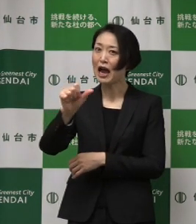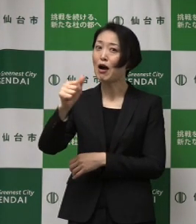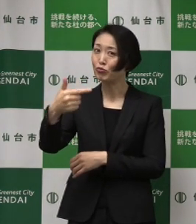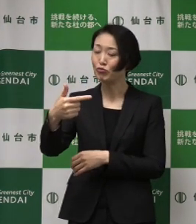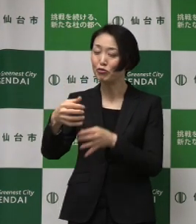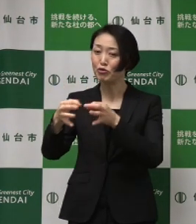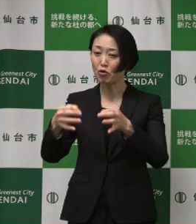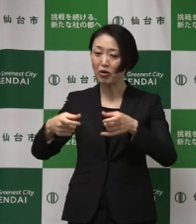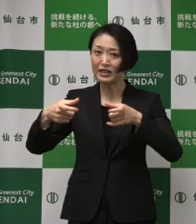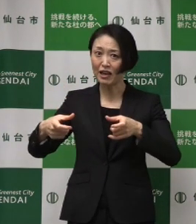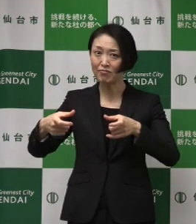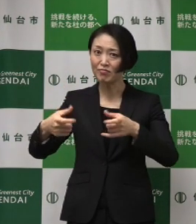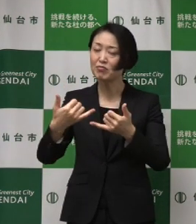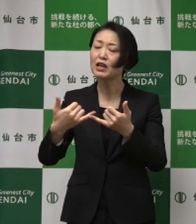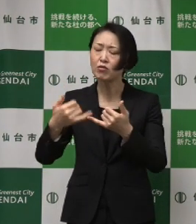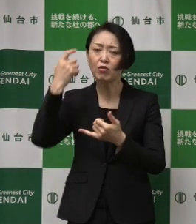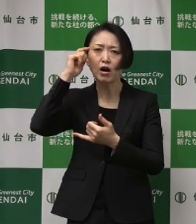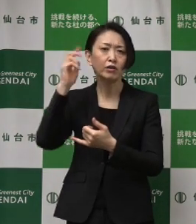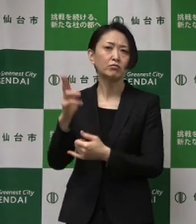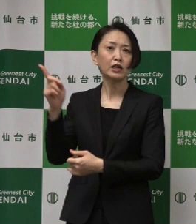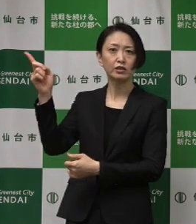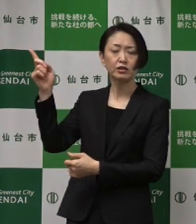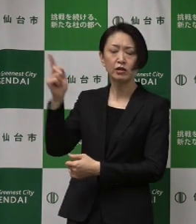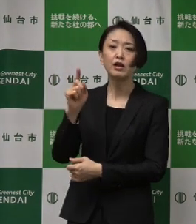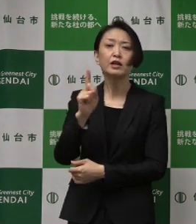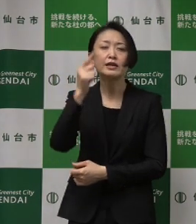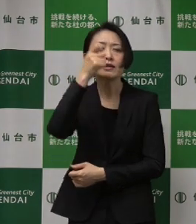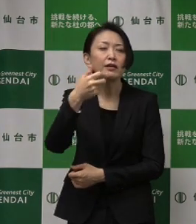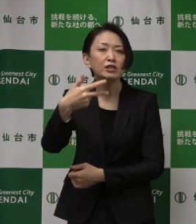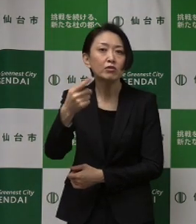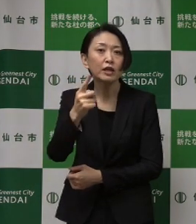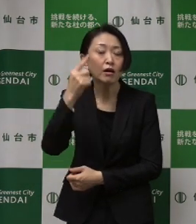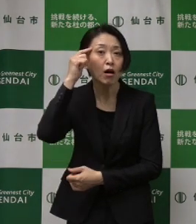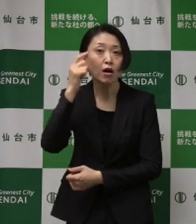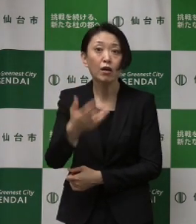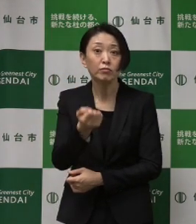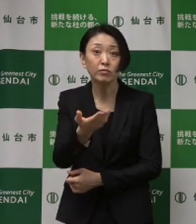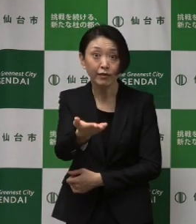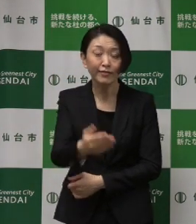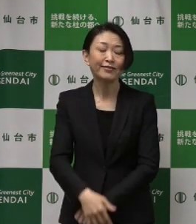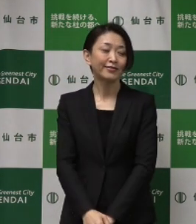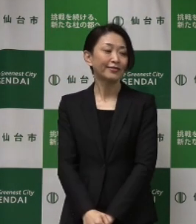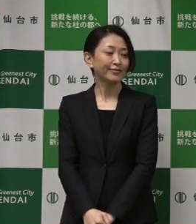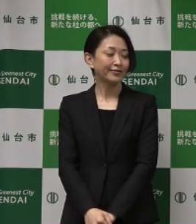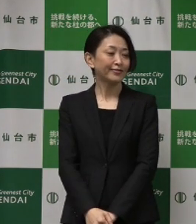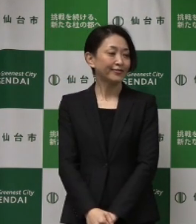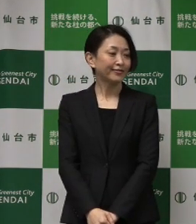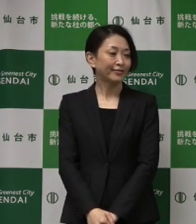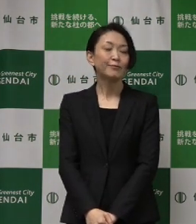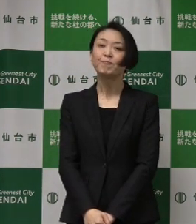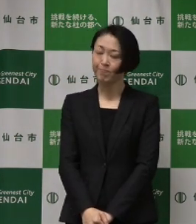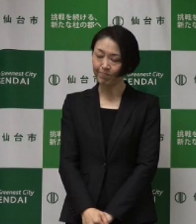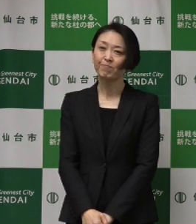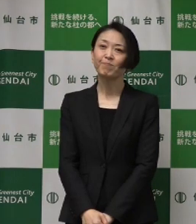を考えているということですけれども、市としても何か考えていることはあるんでしょうか。 県が